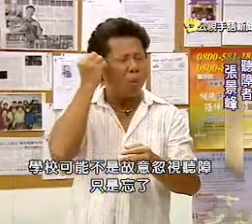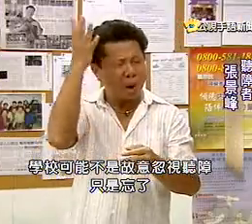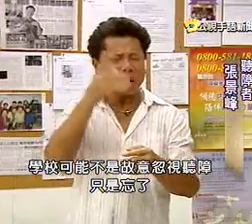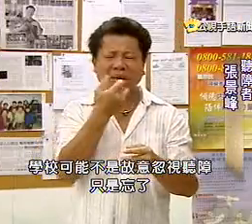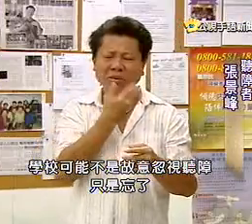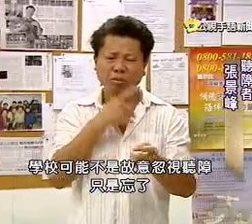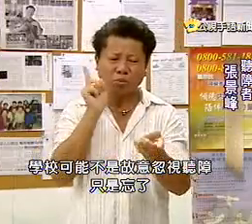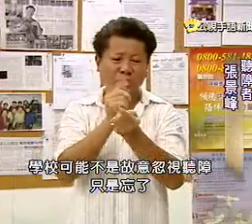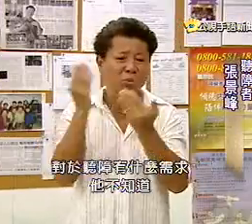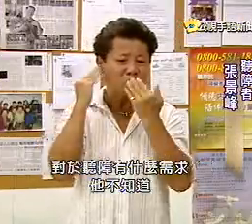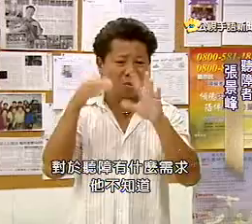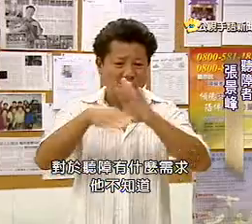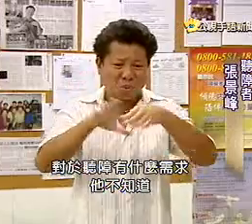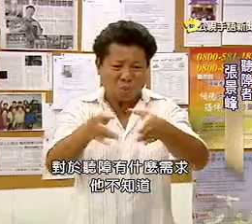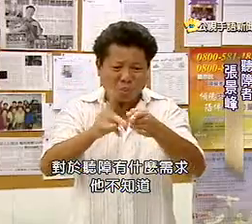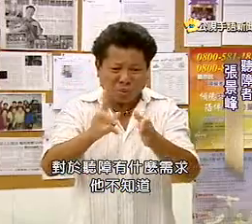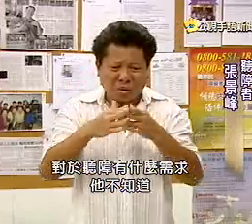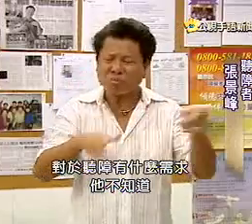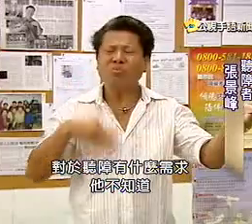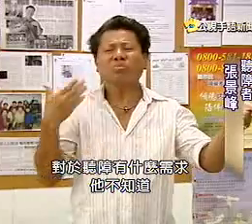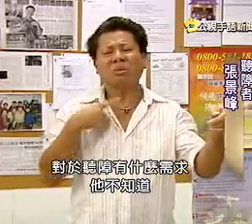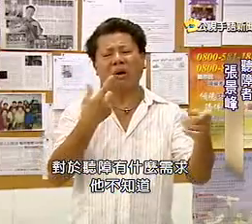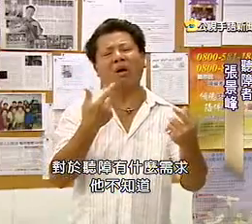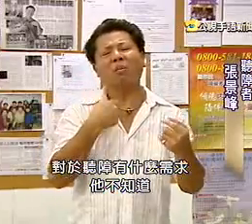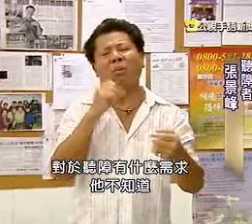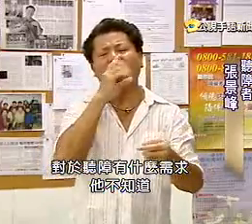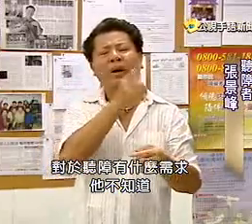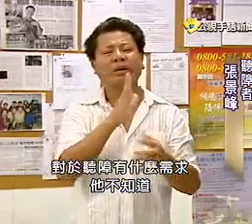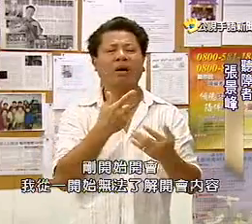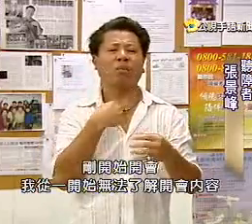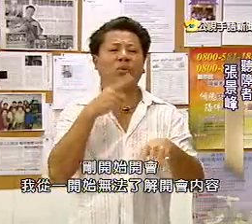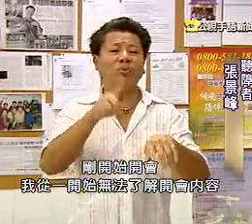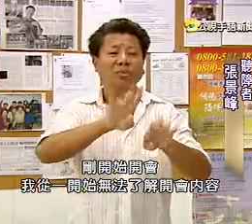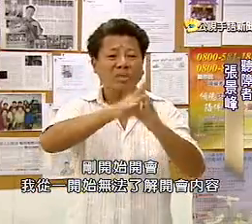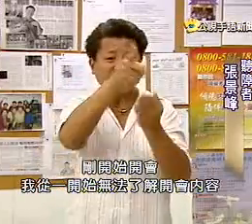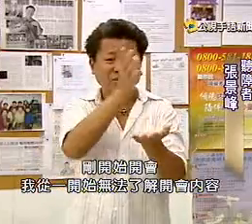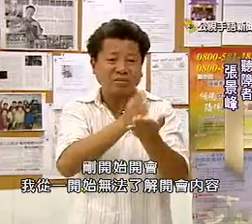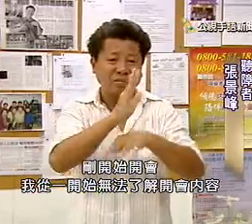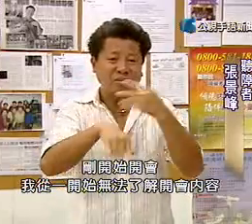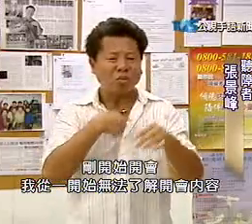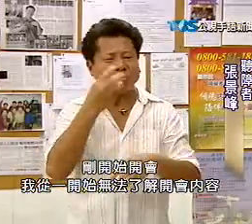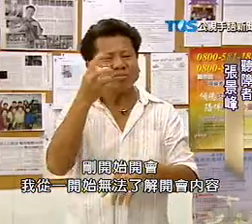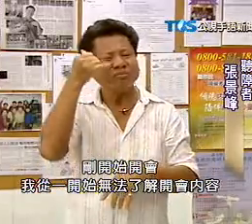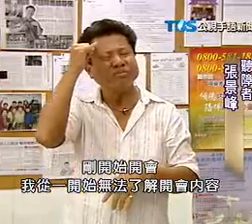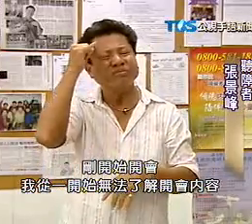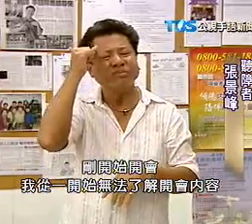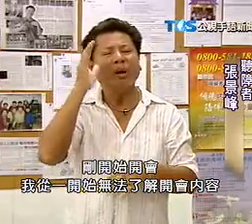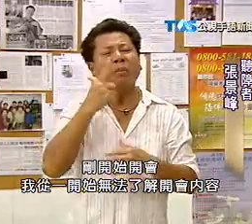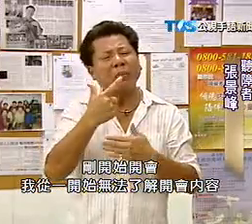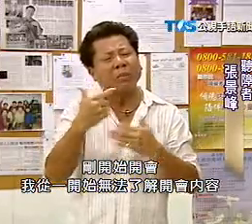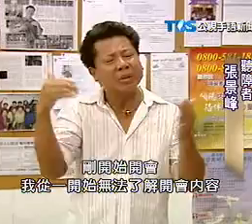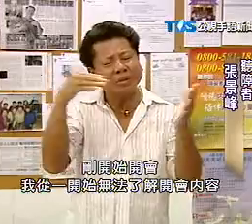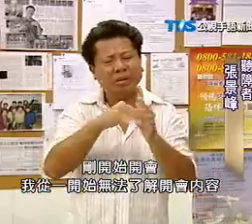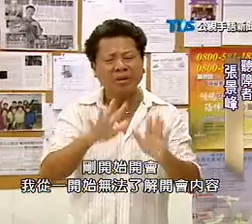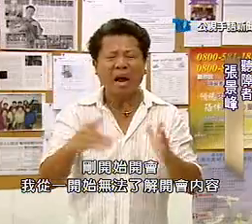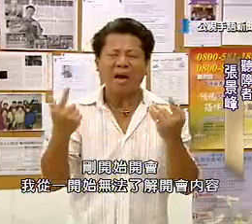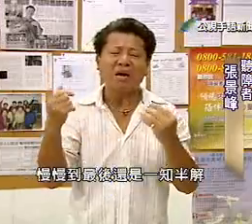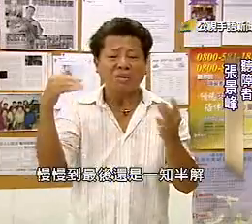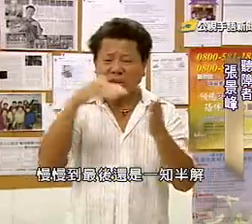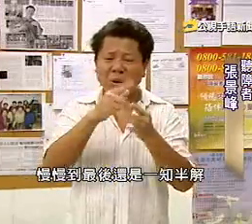了。对于听障有什么需求，他不知道。刚开始开会，我从一开始无法了解开会内容，慢慢到最后